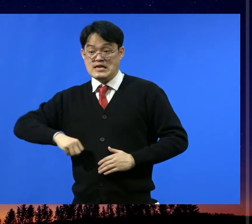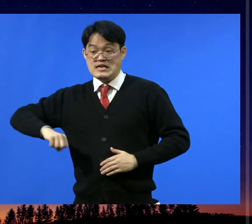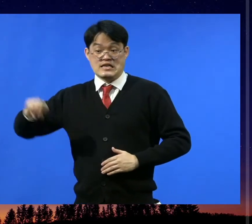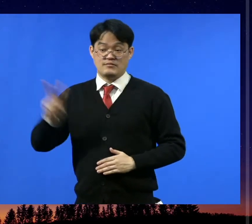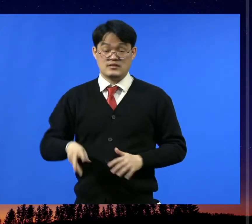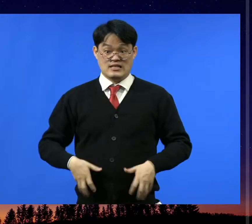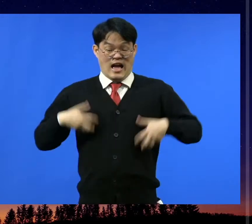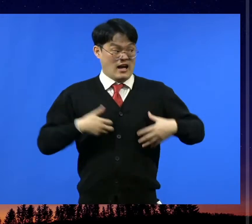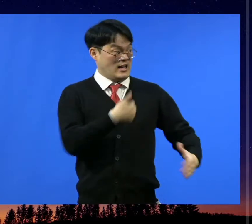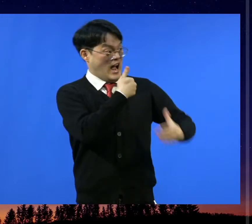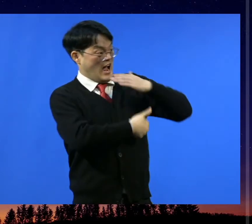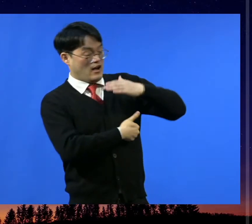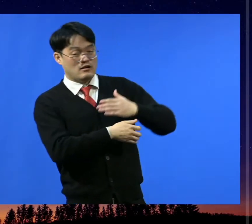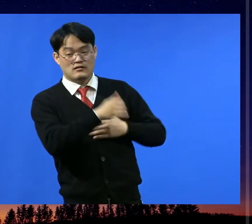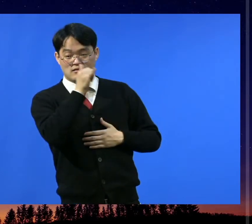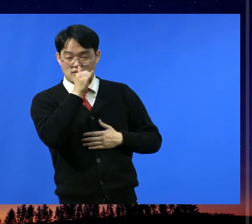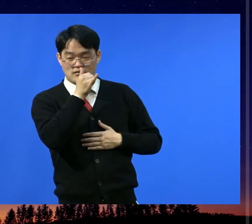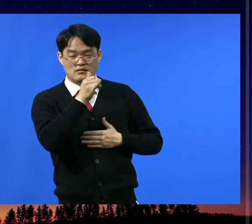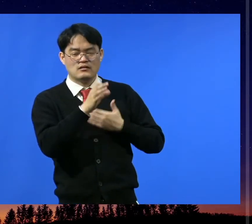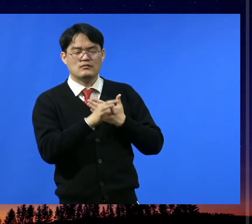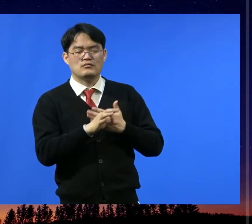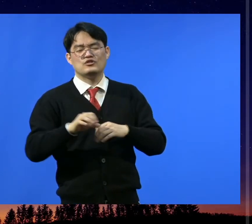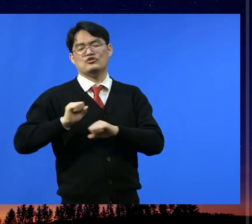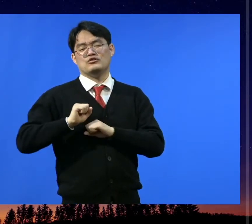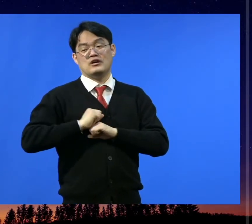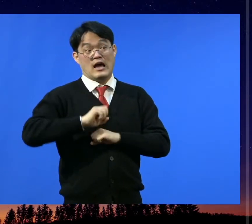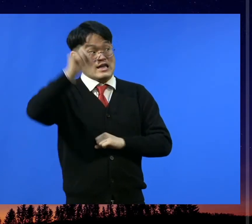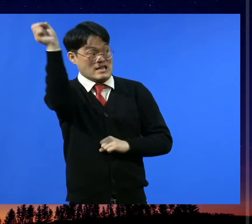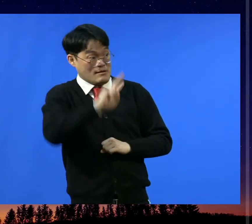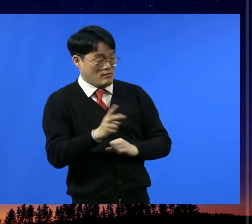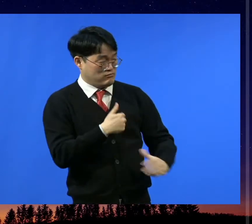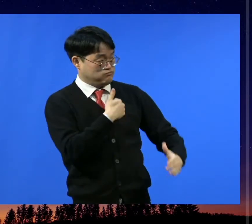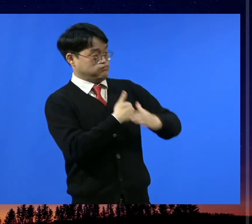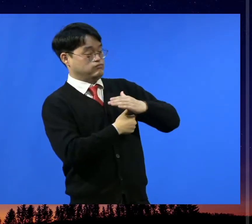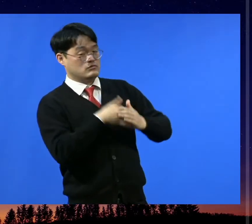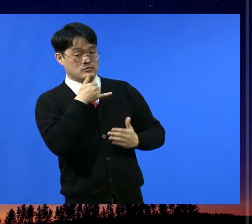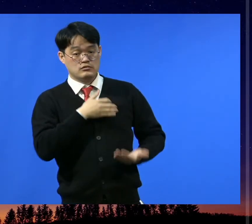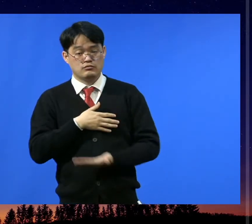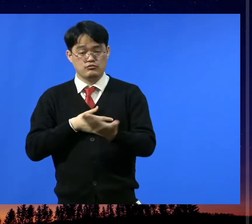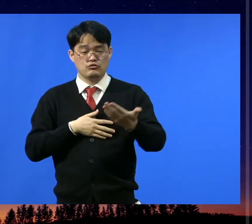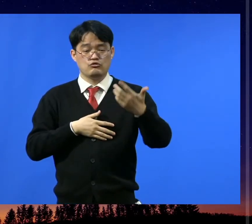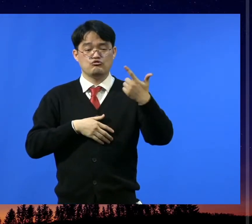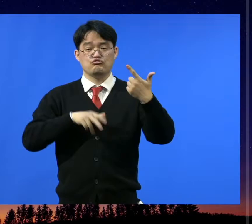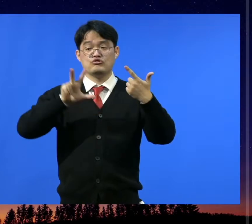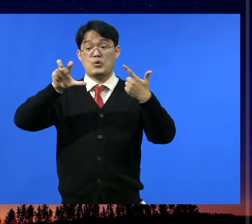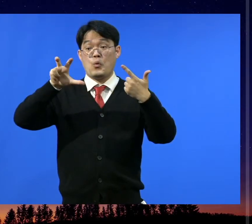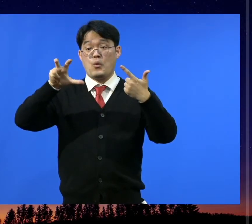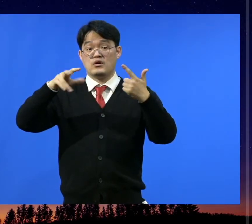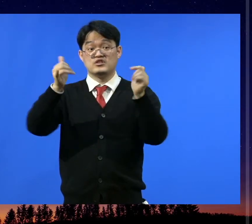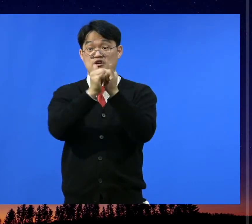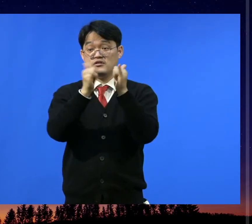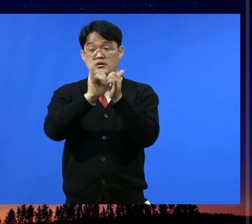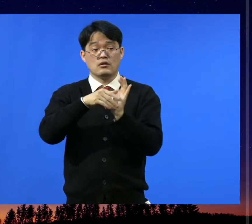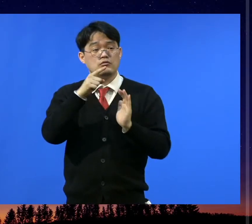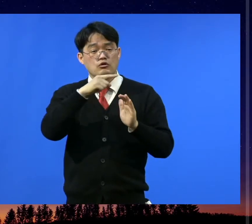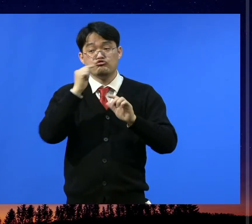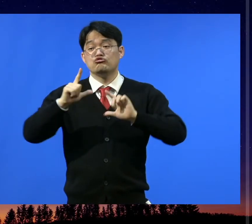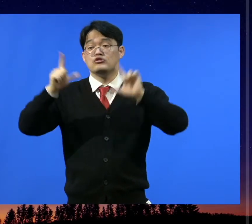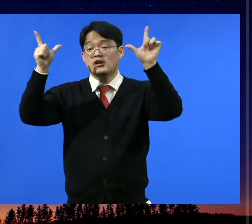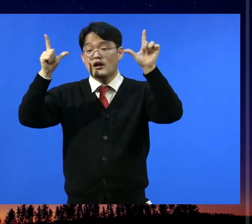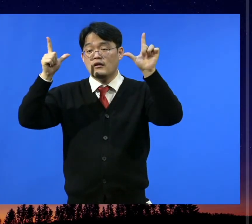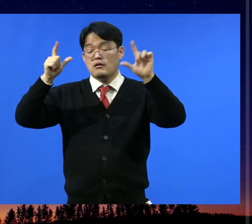찌르는 일들이. 전쟁에서 가장 무서운 거는 갑자기 우리 6.25 전쟁도 갑자기 주일날 그냥 밀고 내려왔어.